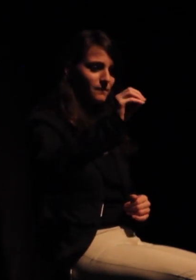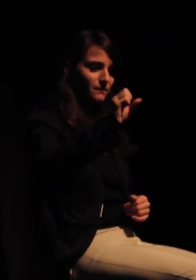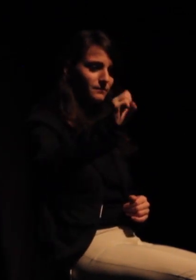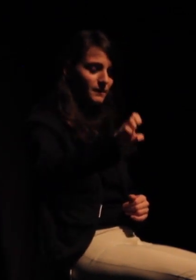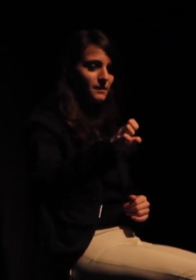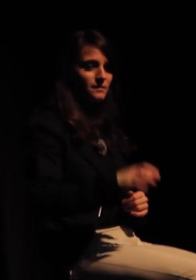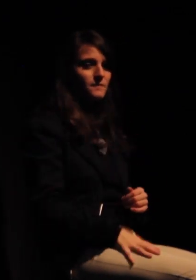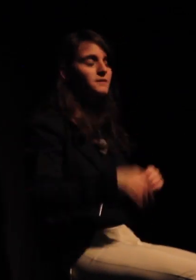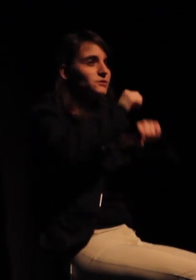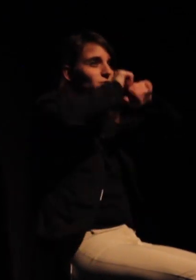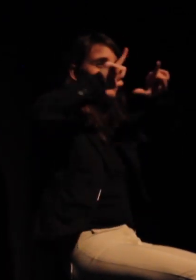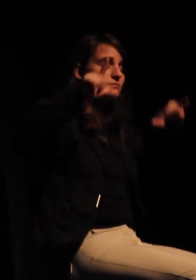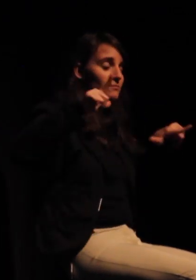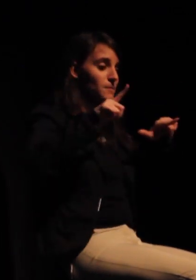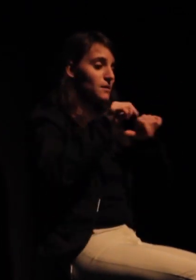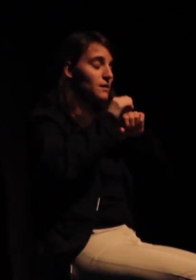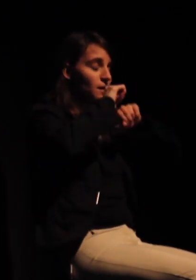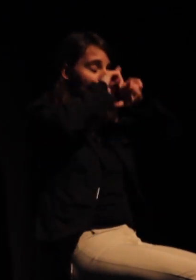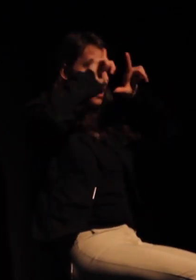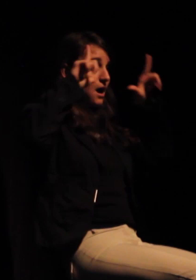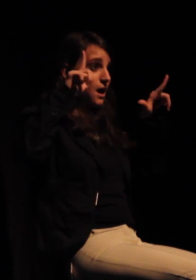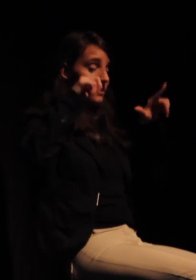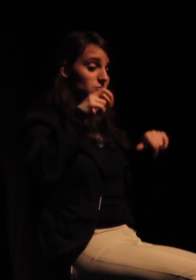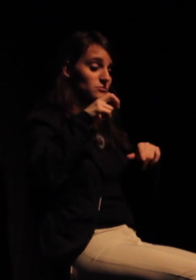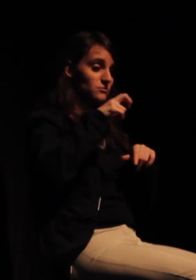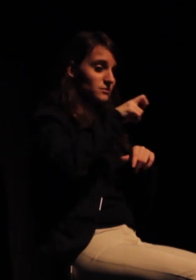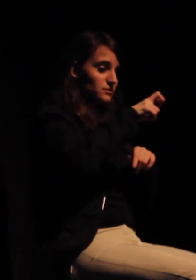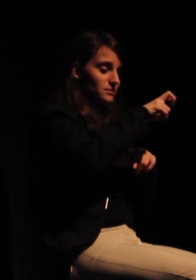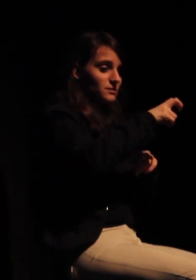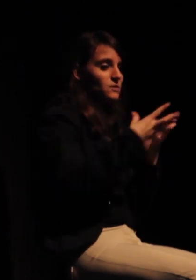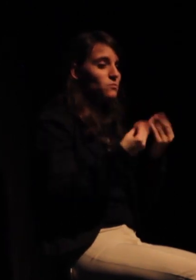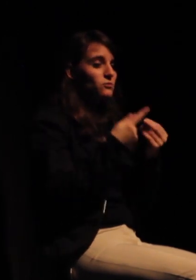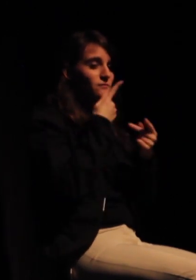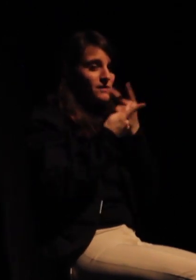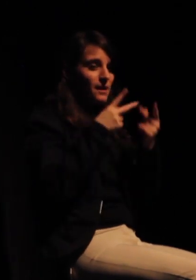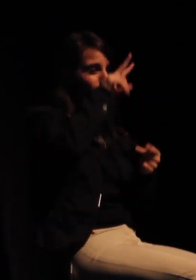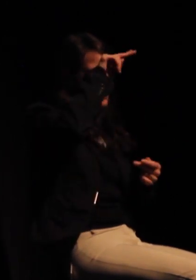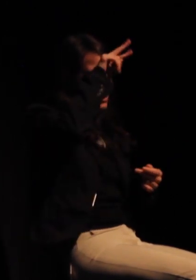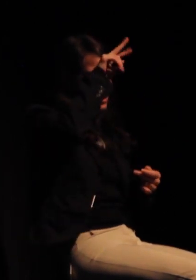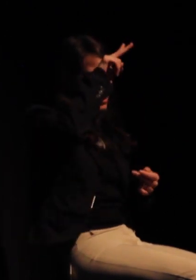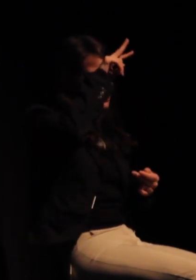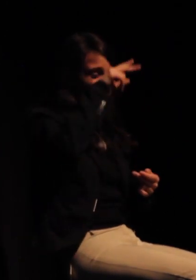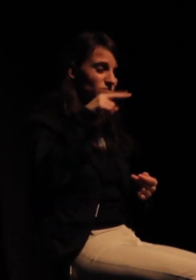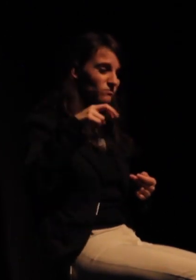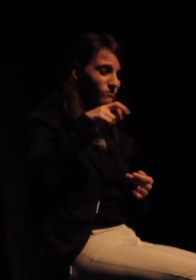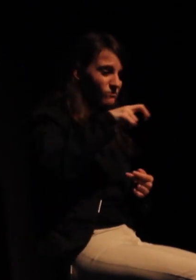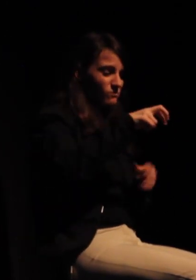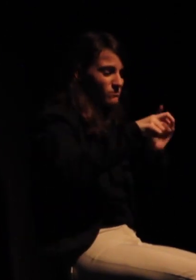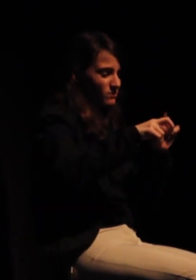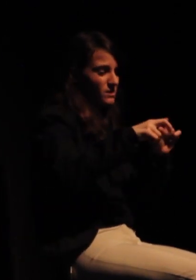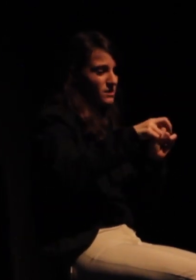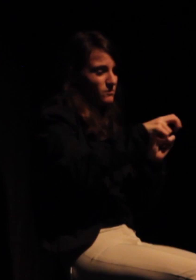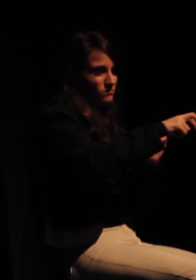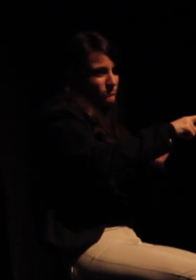acordou, transformado em um repulsivo inseto. Muitos dizem que é uma barata, mas não é, um repulsivo inseto,